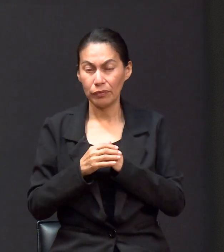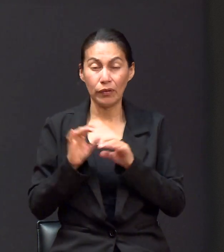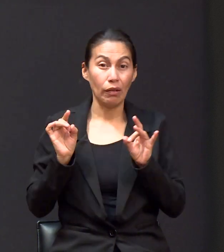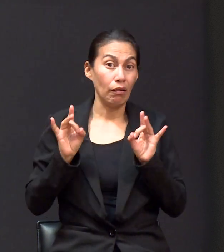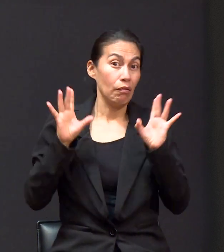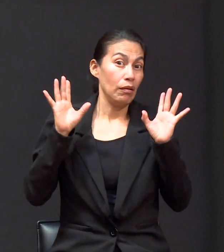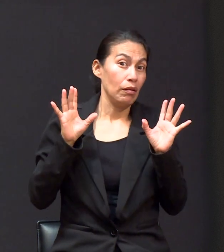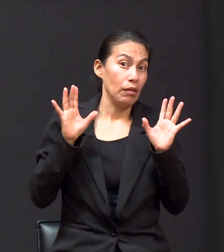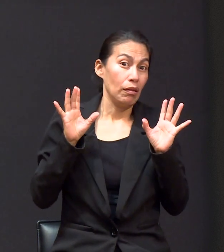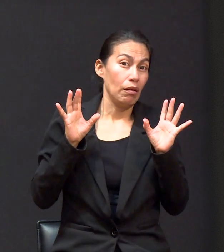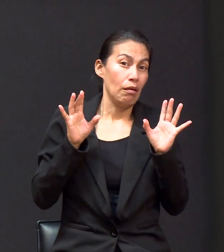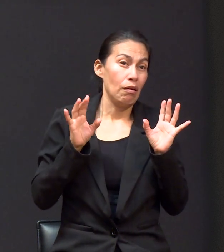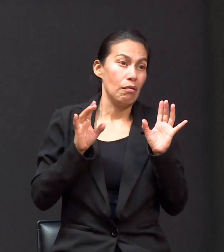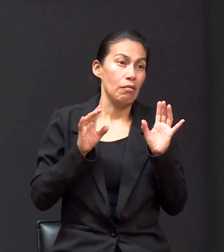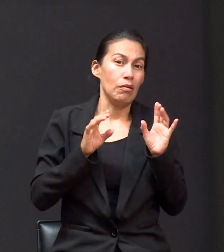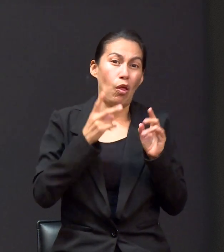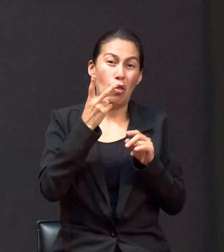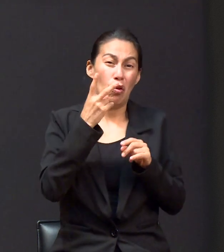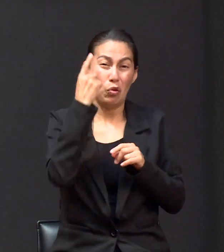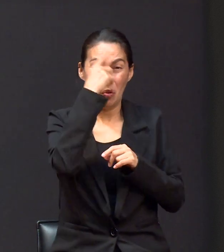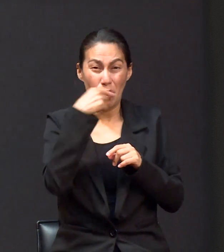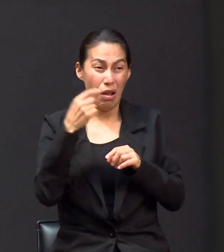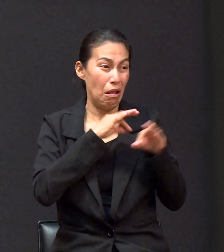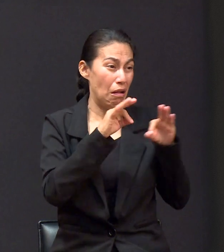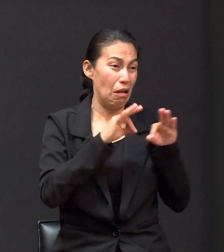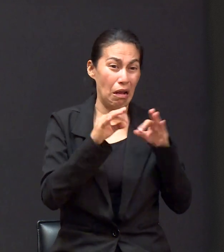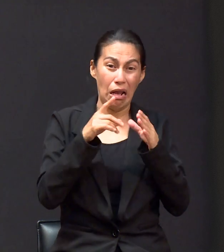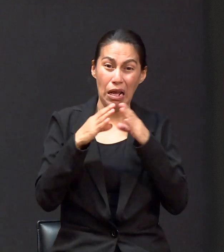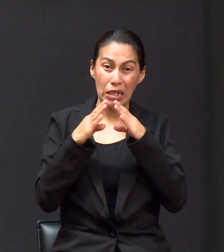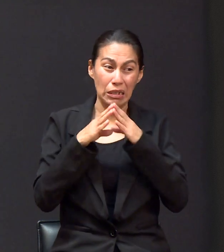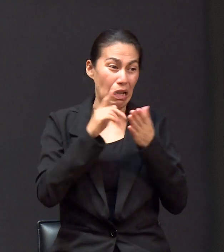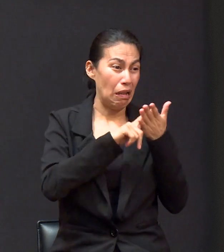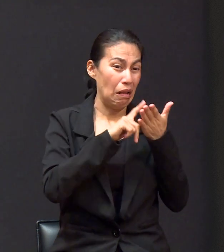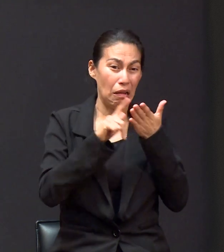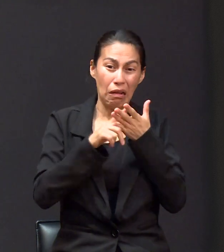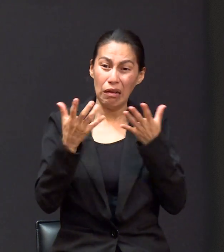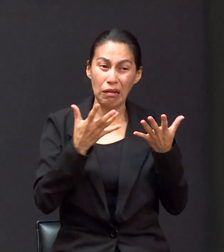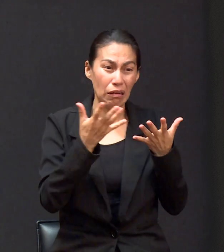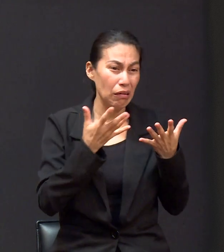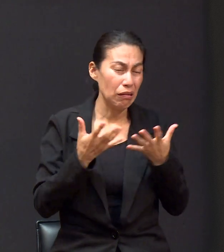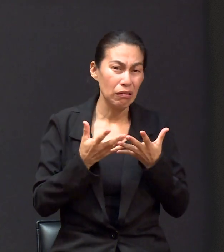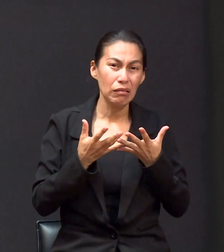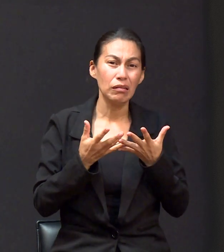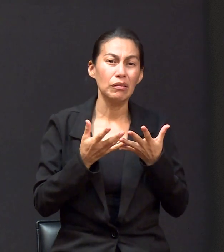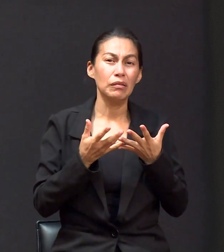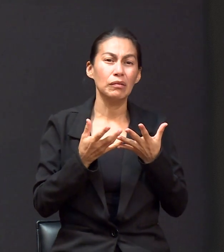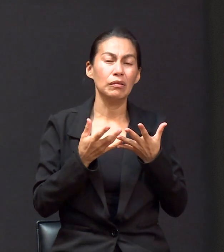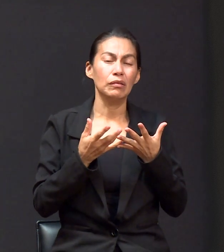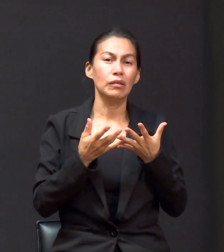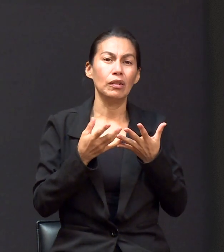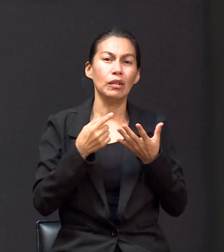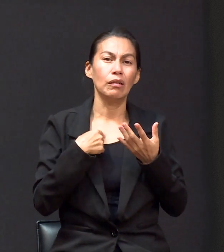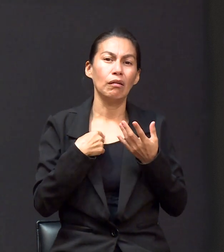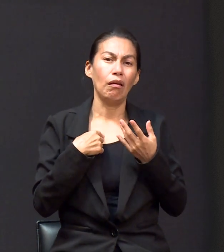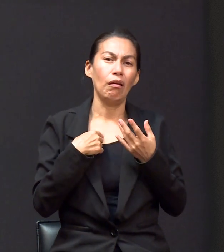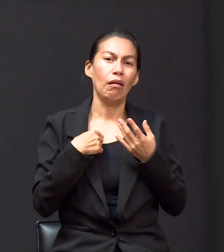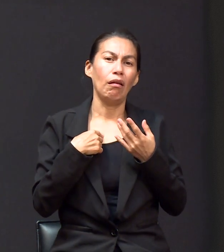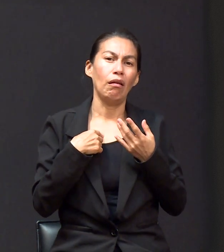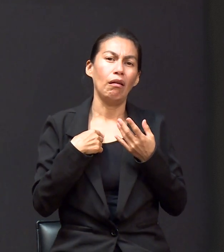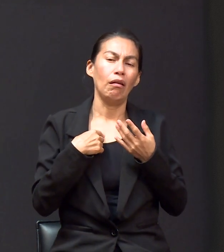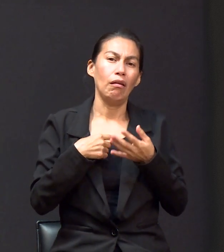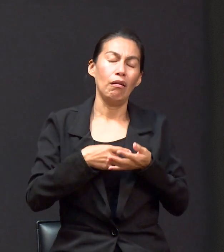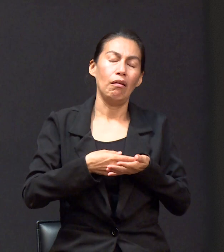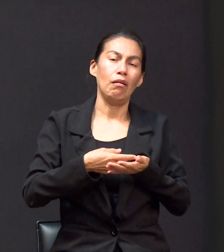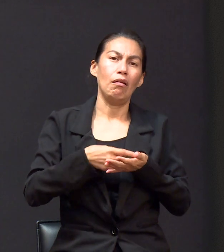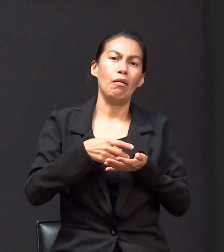tendiendo ropa y queriendo hacer todo en 2 horas que me quedaban libres, y